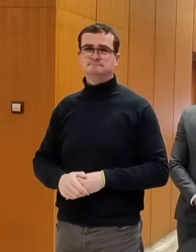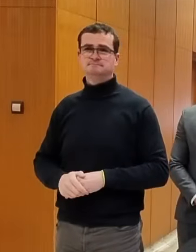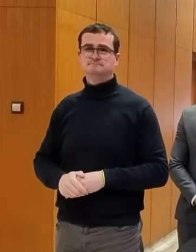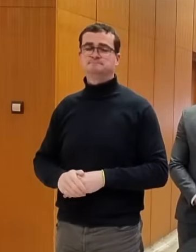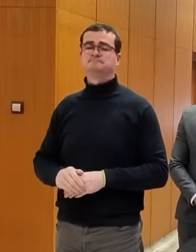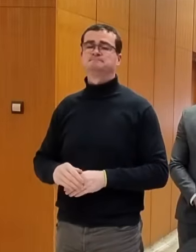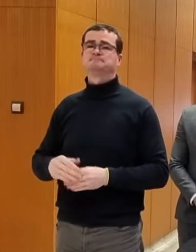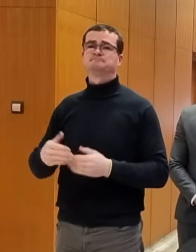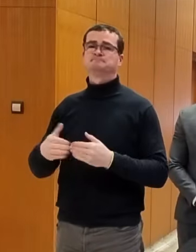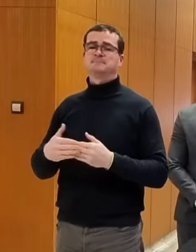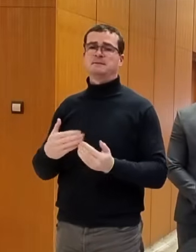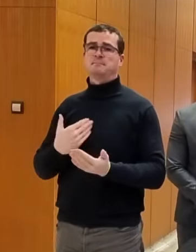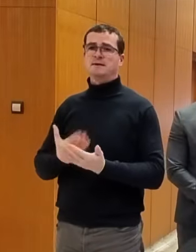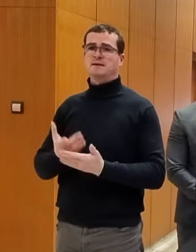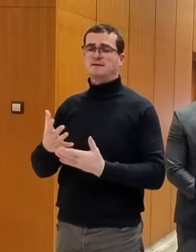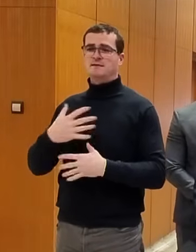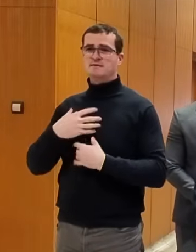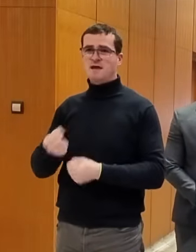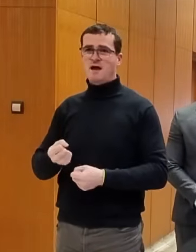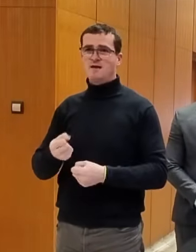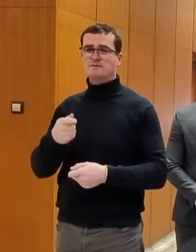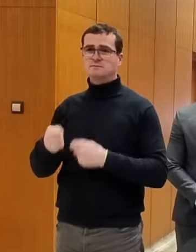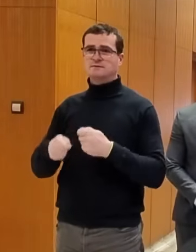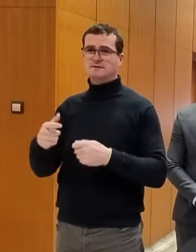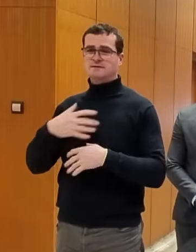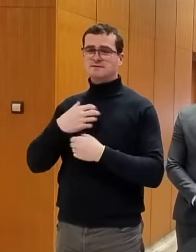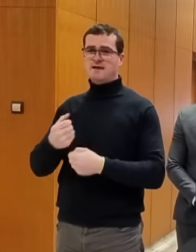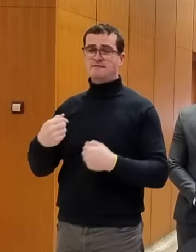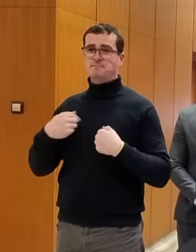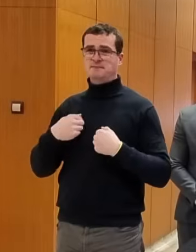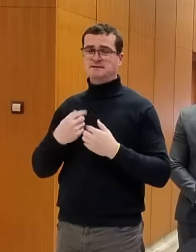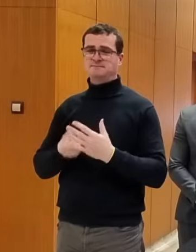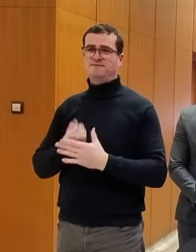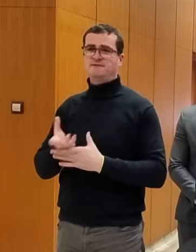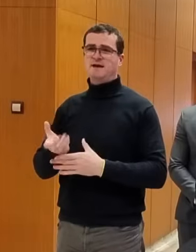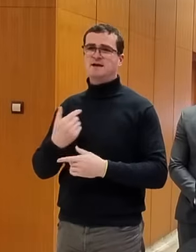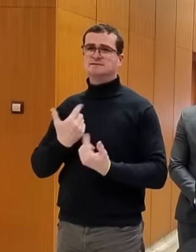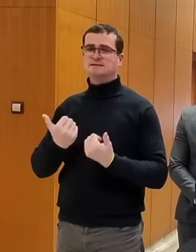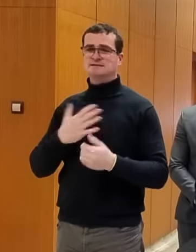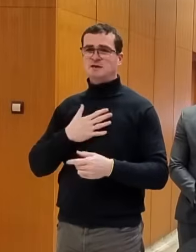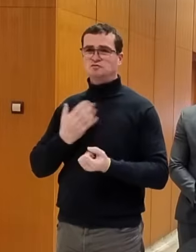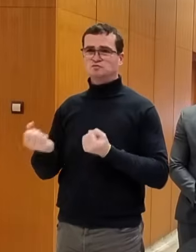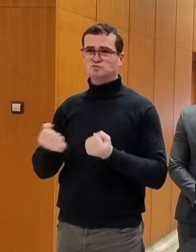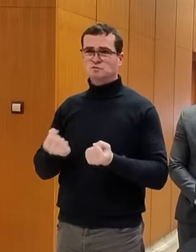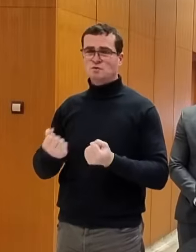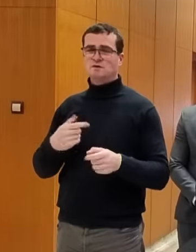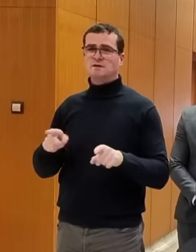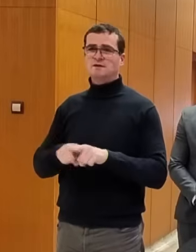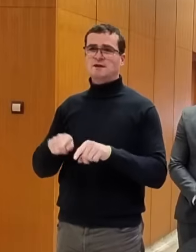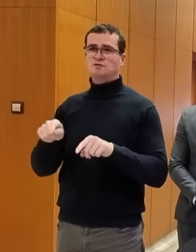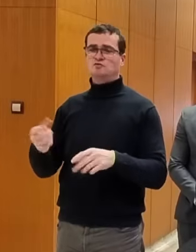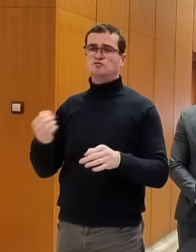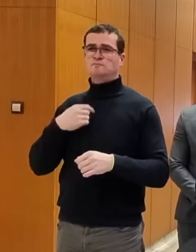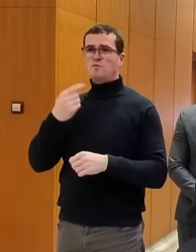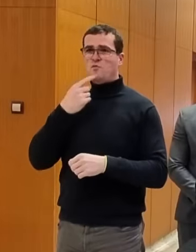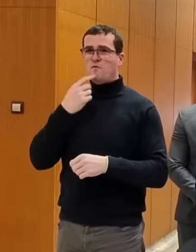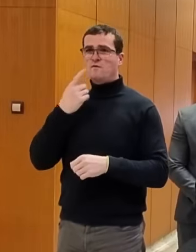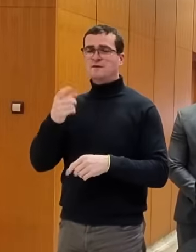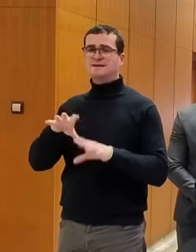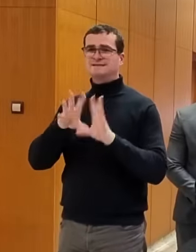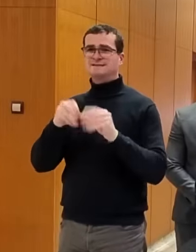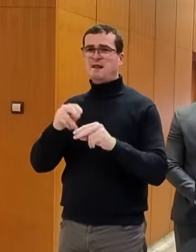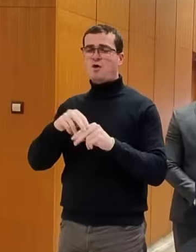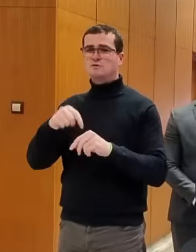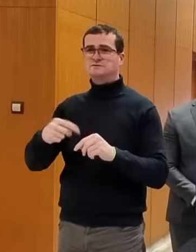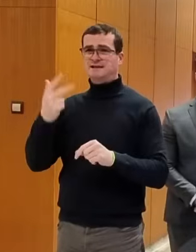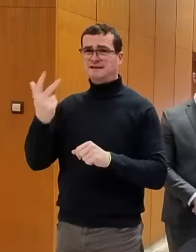Pri predkladaní tohto návrhu alebo pri spracovaní tohto návrhu sme vychádzali z našich skúseností aj z toho, čo sme hovorili celé